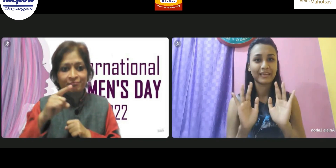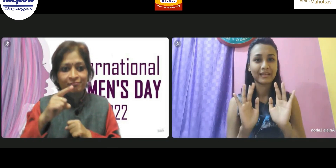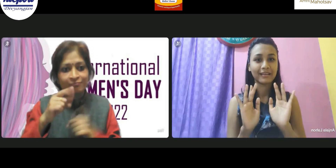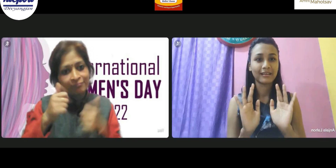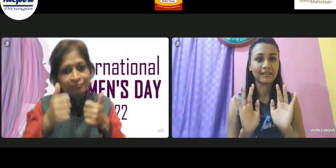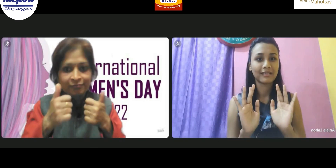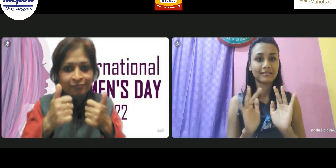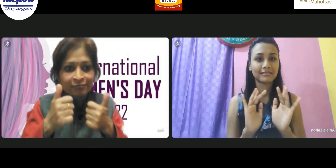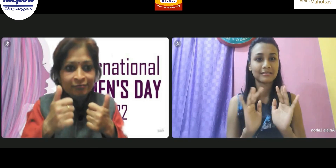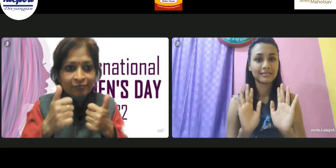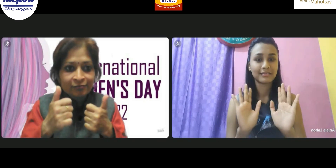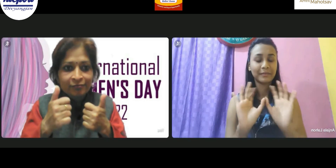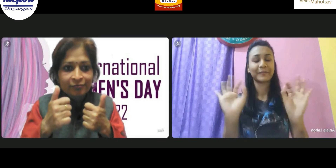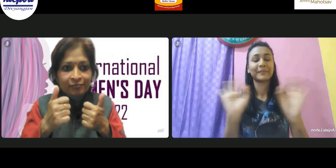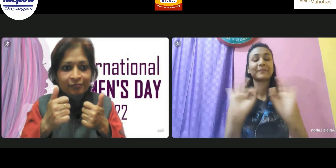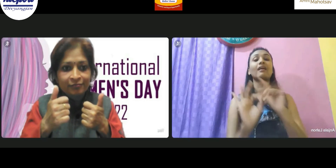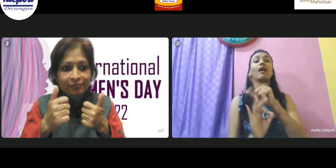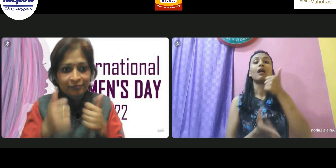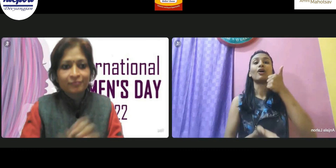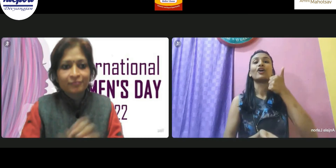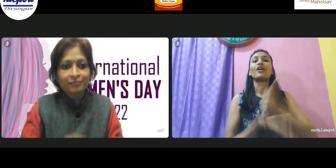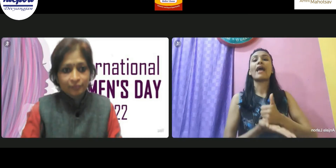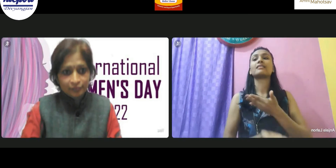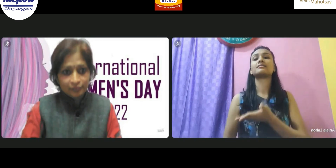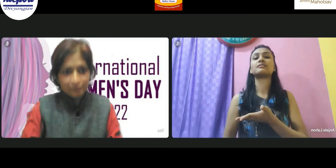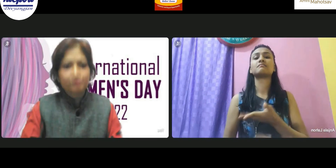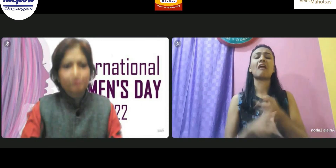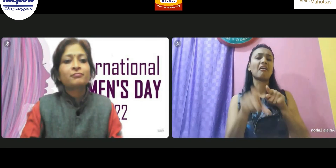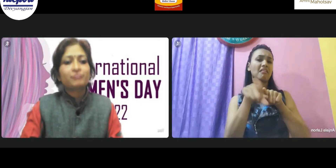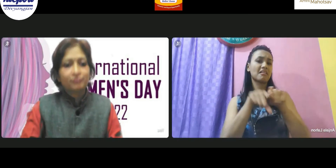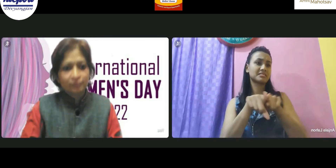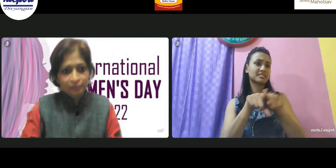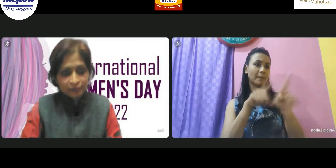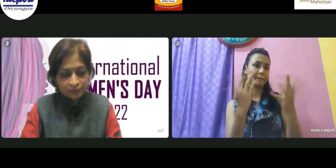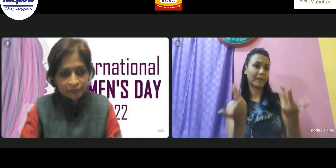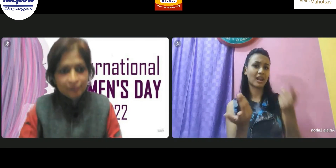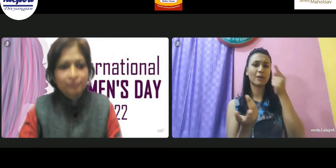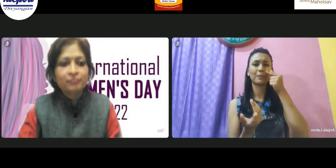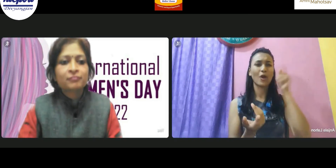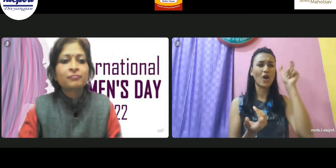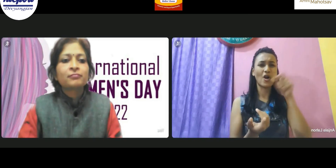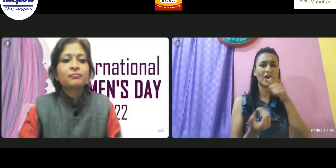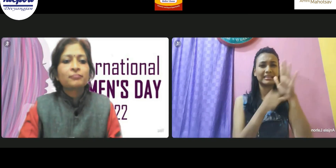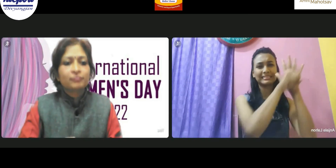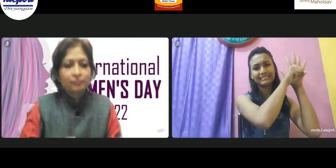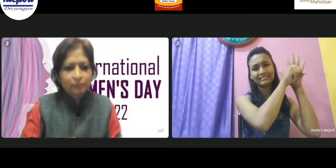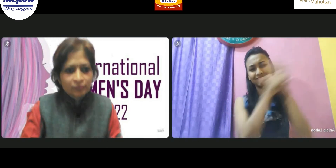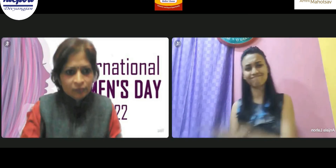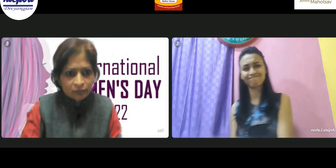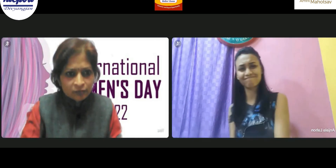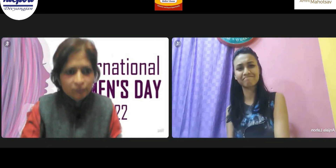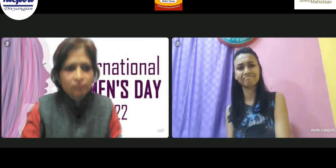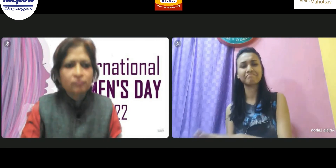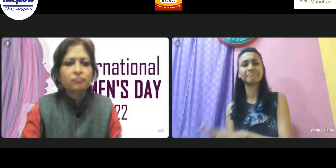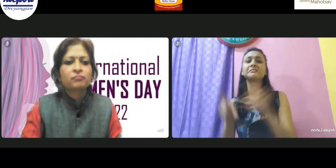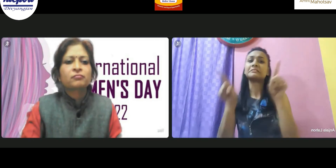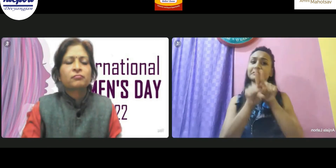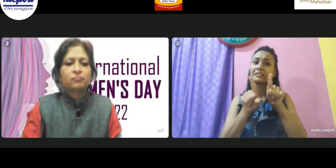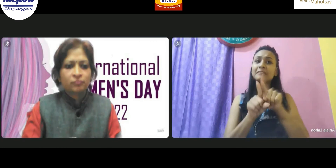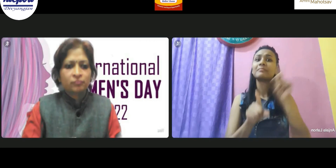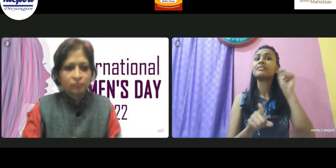ये बहुत जरूरी है। तो मैं ये कह रही थी कि हम सभी महिलाओं को भी समानता का अधिकार